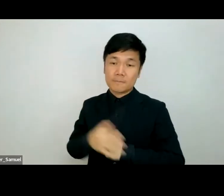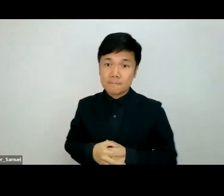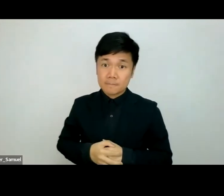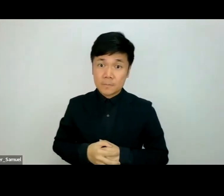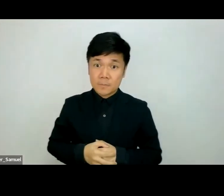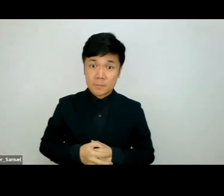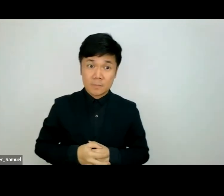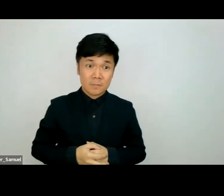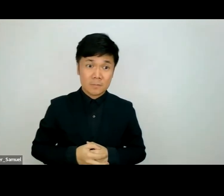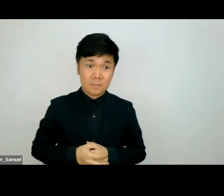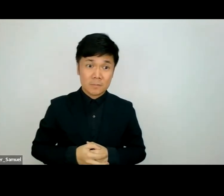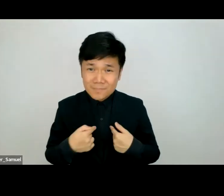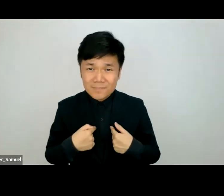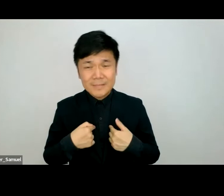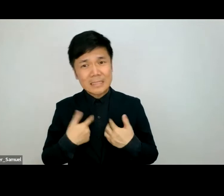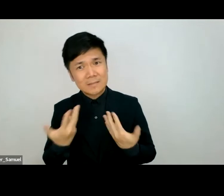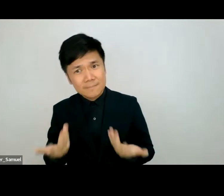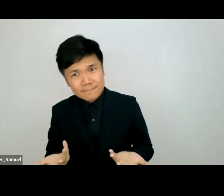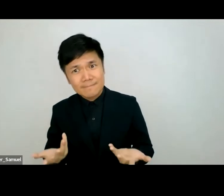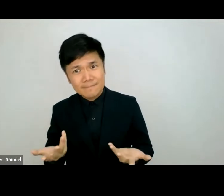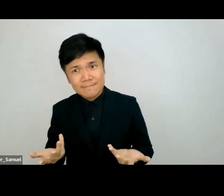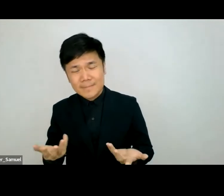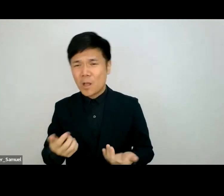très profondément sentis sur le terrain.